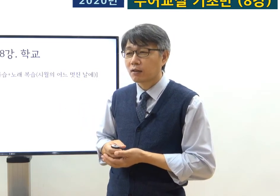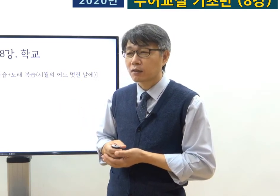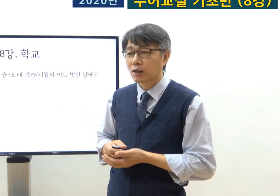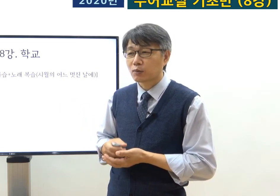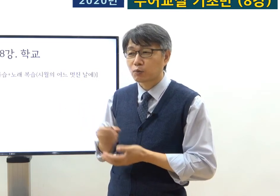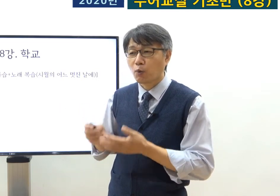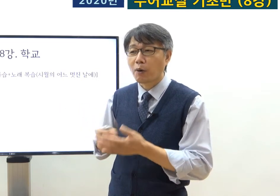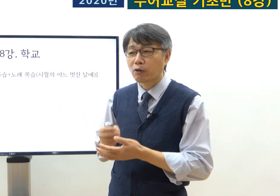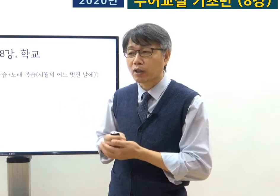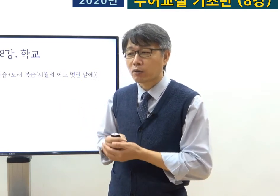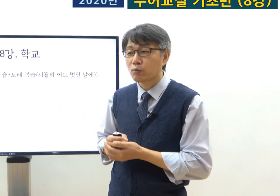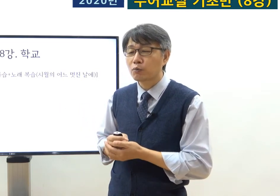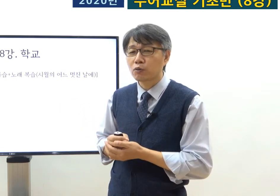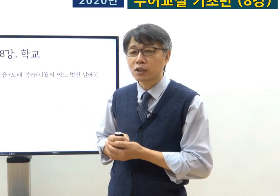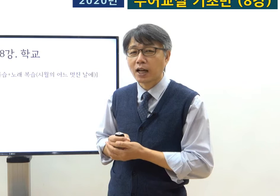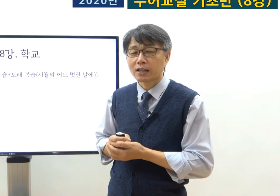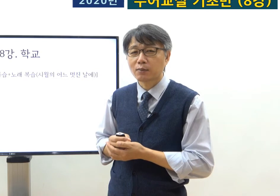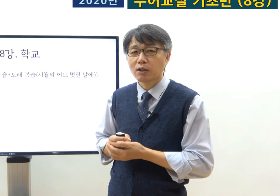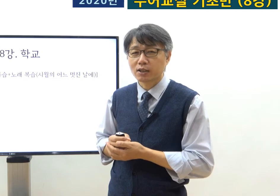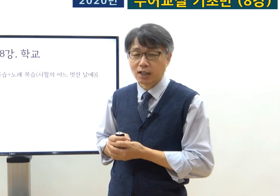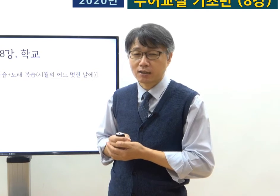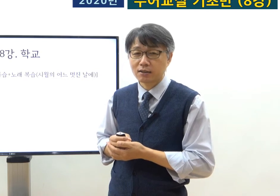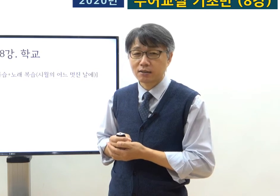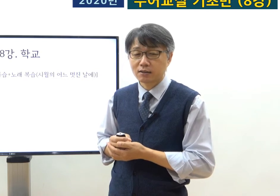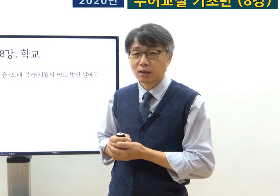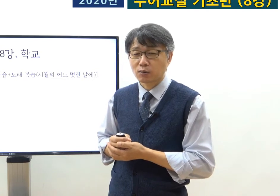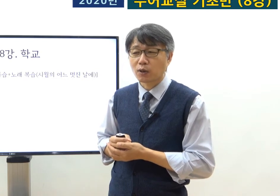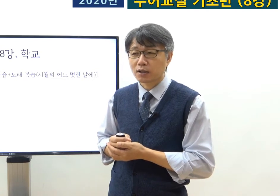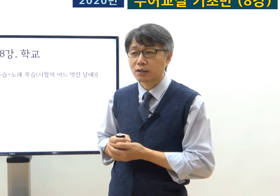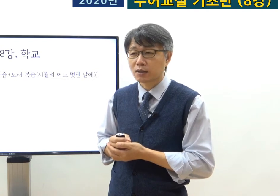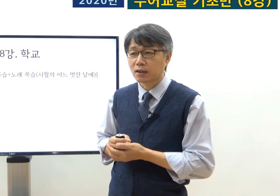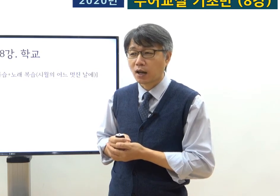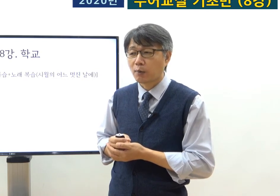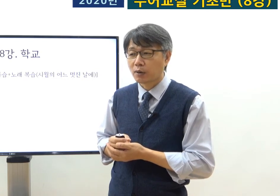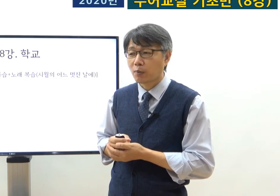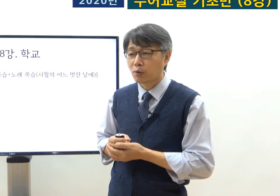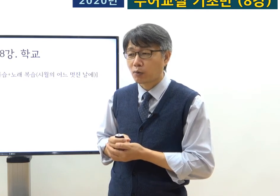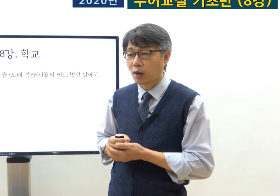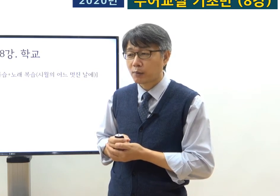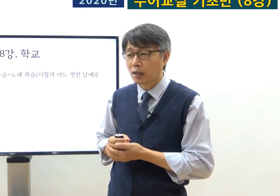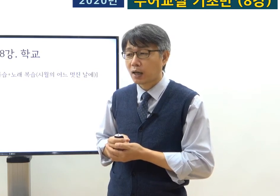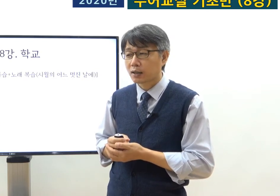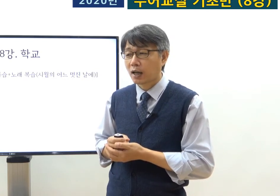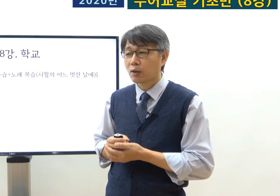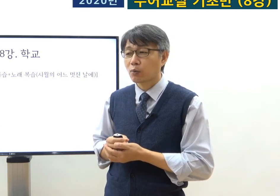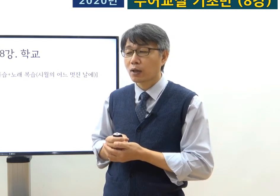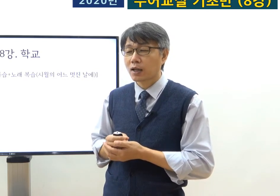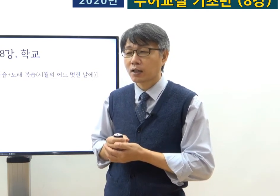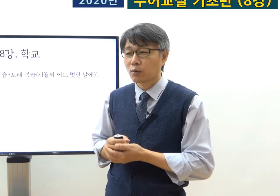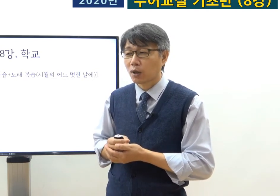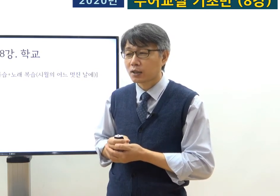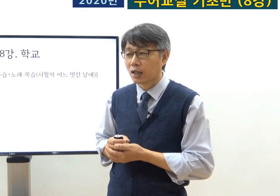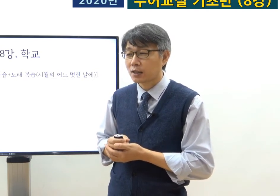제가 못 바꿨네요. 꿈꾸지 않으면 이라는 노래를 한번 해보려고 합니다. 이게 학교에 관계된 노래를